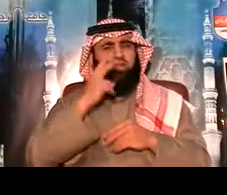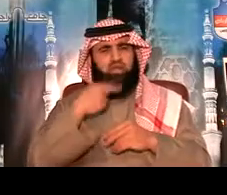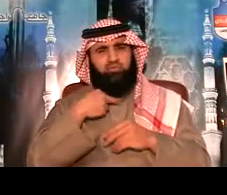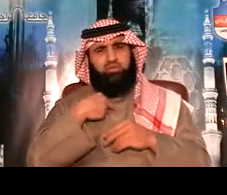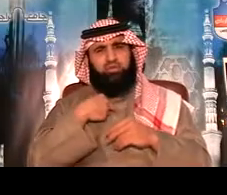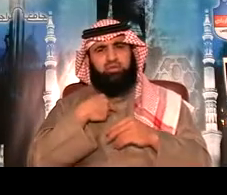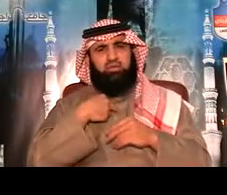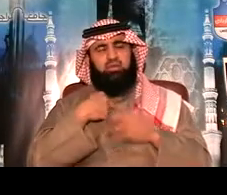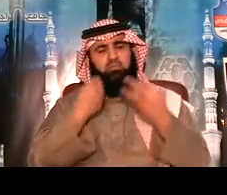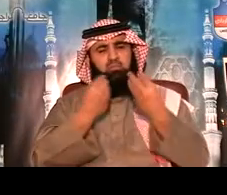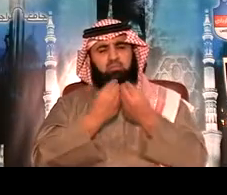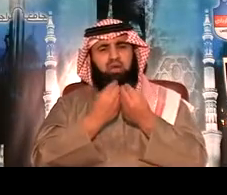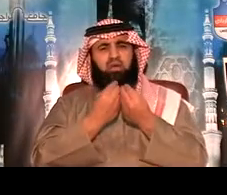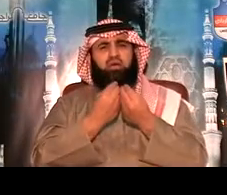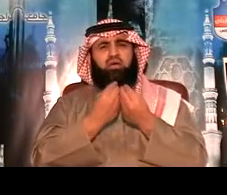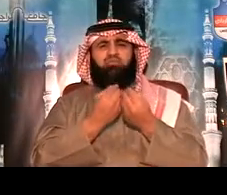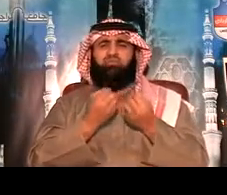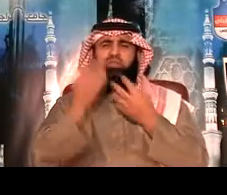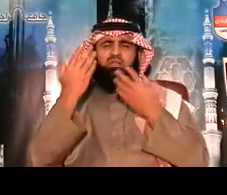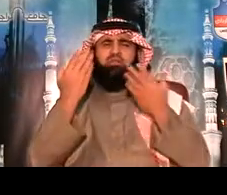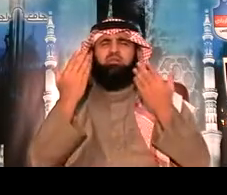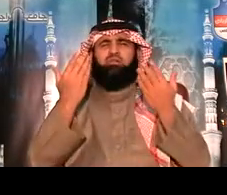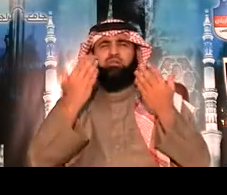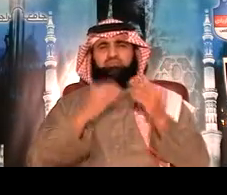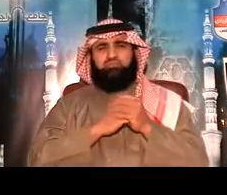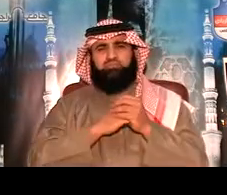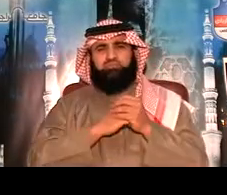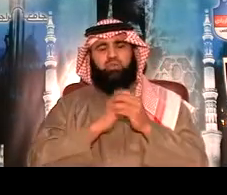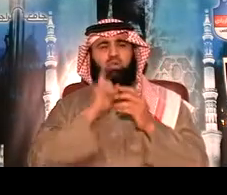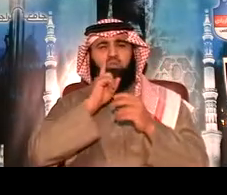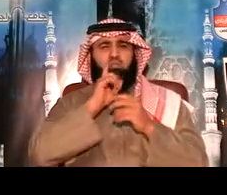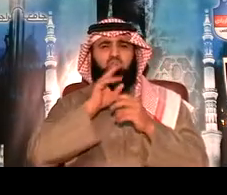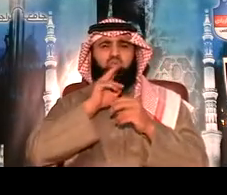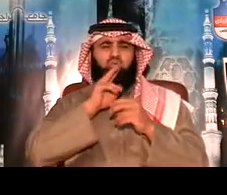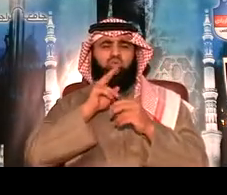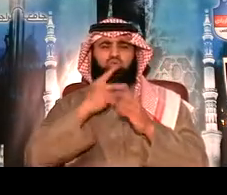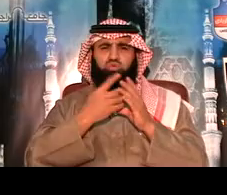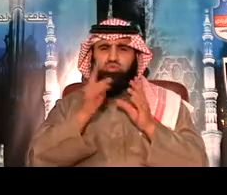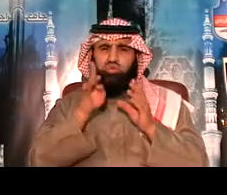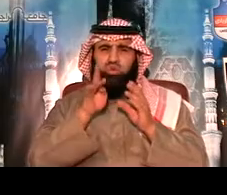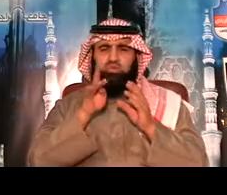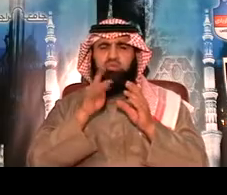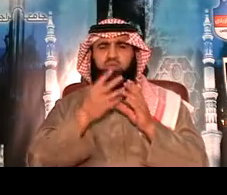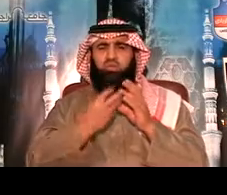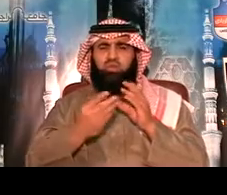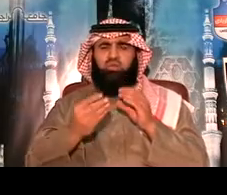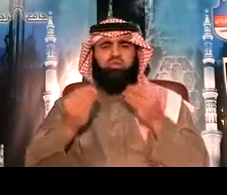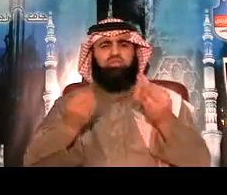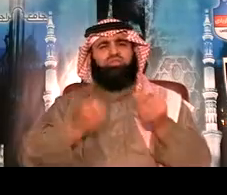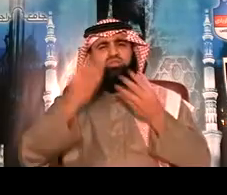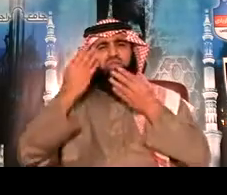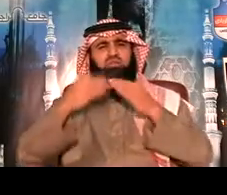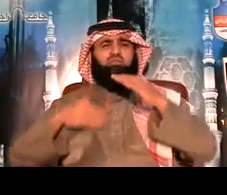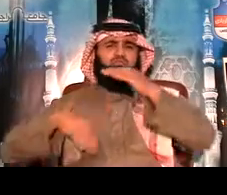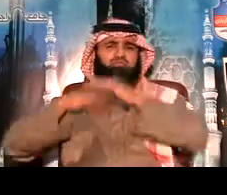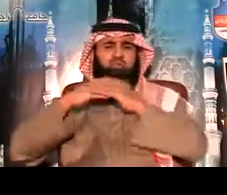وألحقنا بالصالحين، واجعلنا ووالدينا وذرياتنا وأزواجنا من ورثة جنة النعيم برحمتك يا